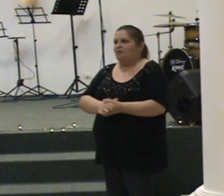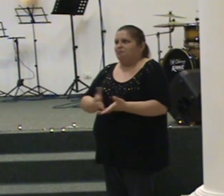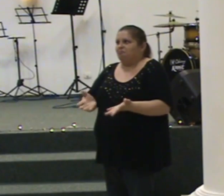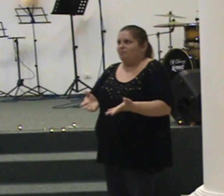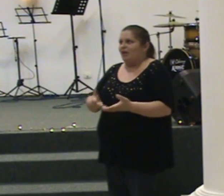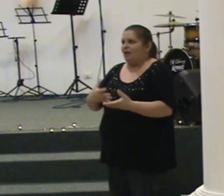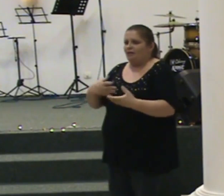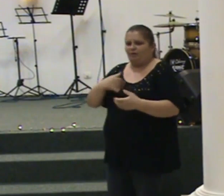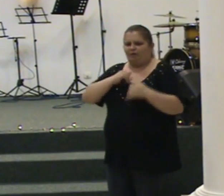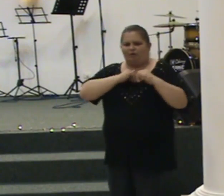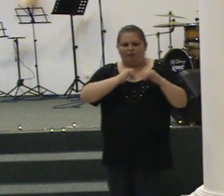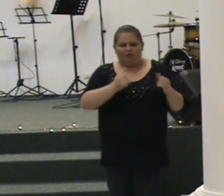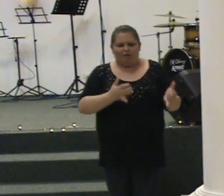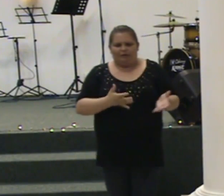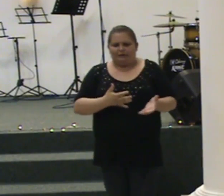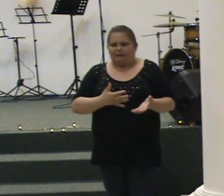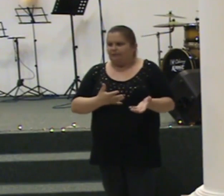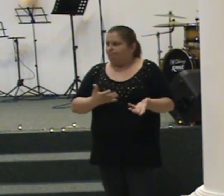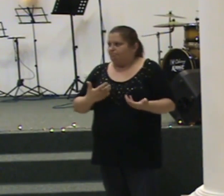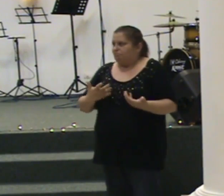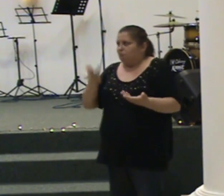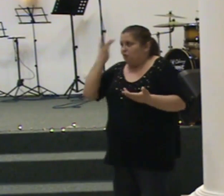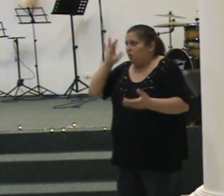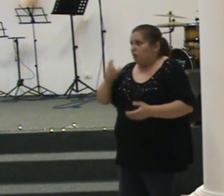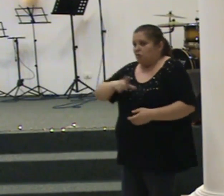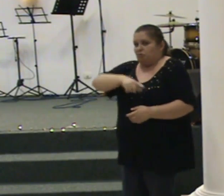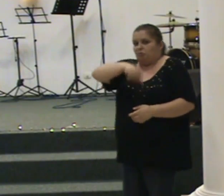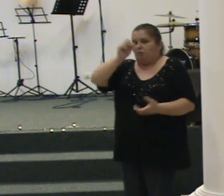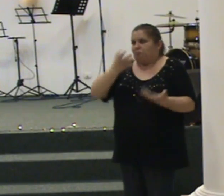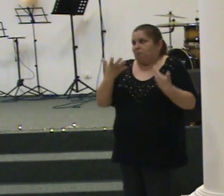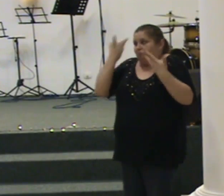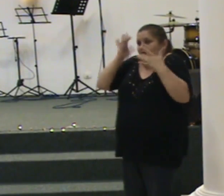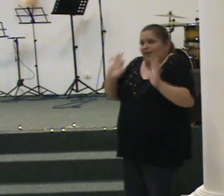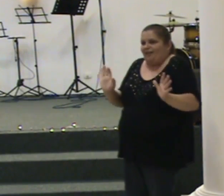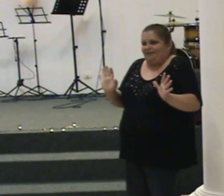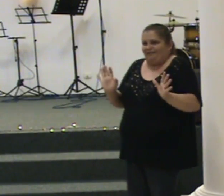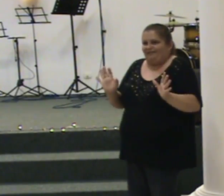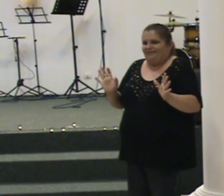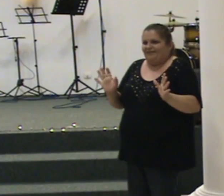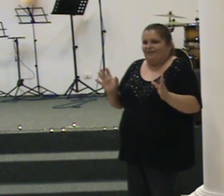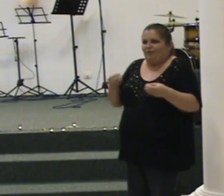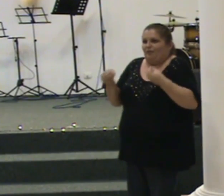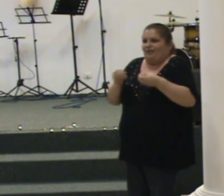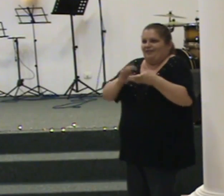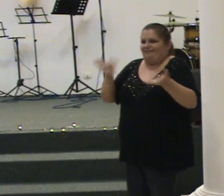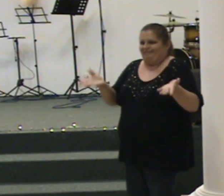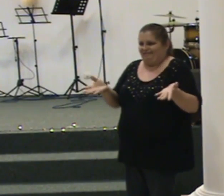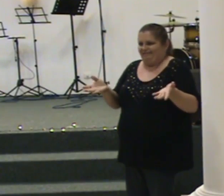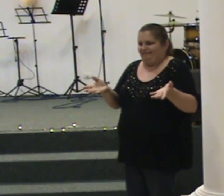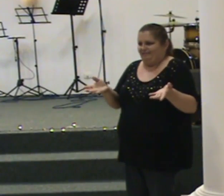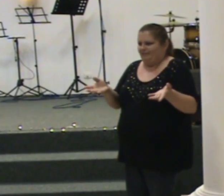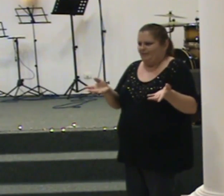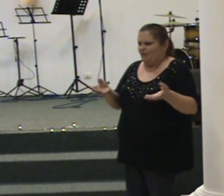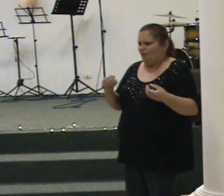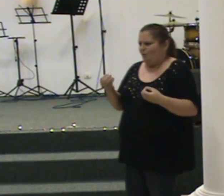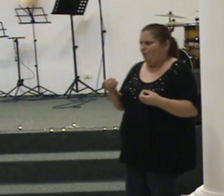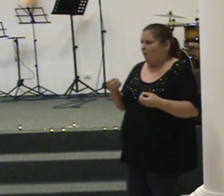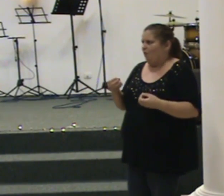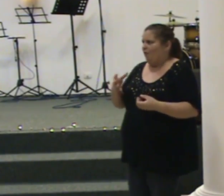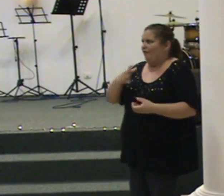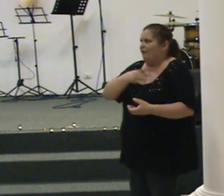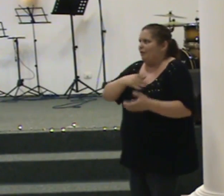não estou entendendo. Para mim, ser escolhida de Deus, para ser mãe de Jesus, filho de Deus, o Altíssimo, filho